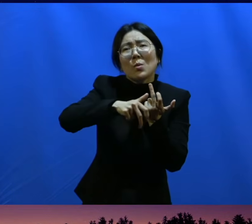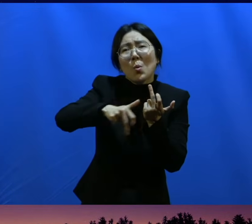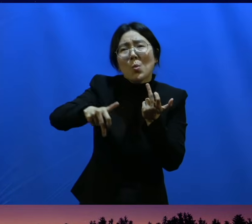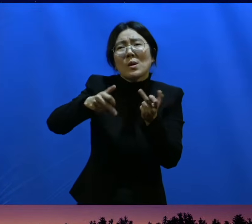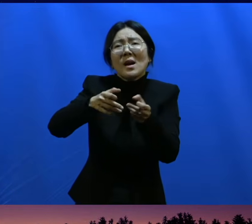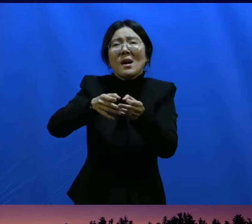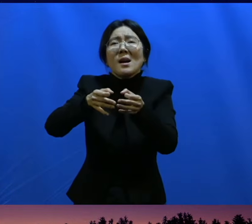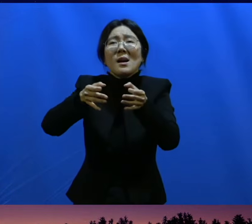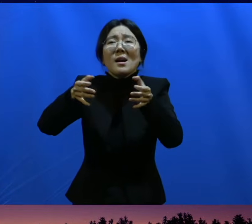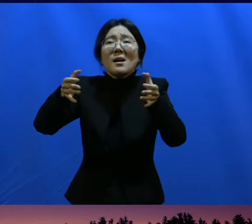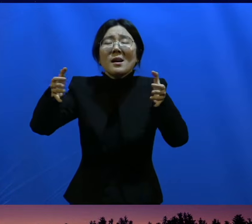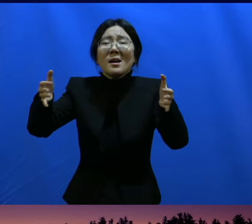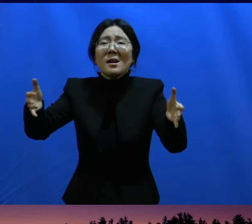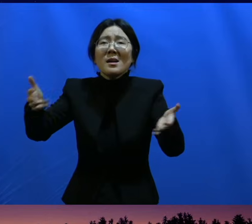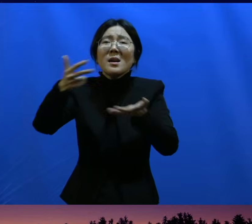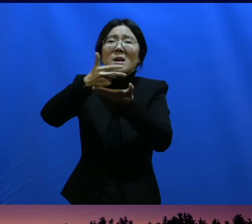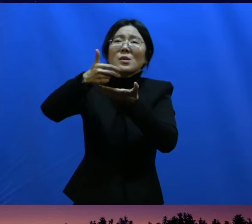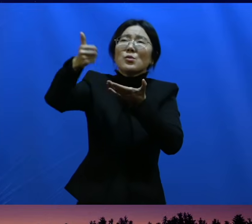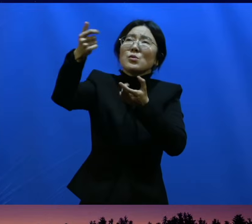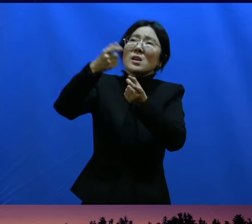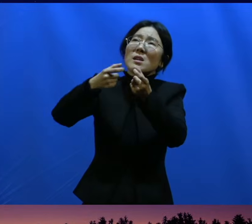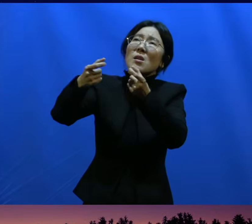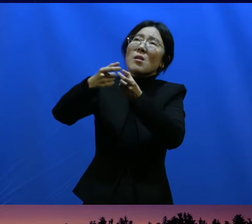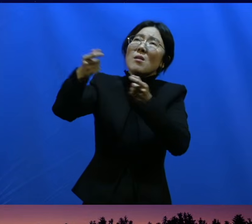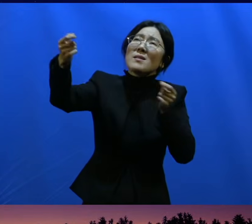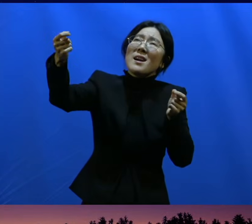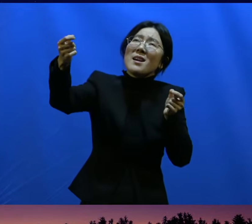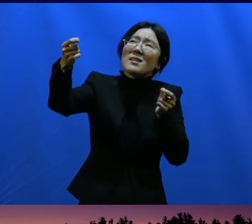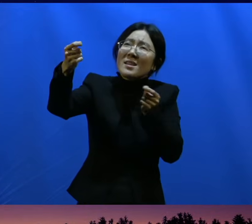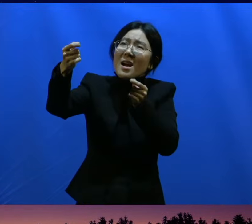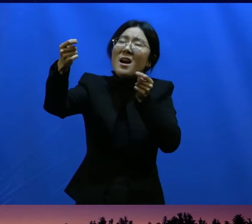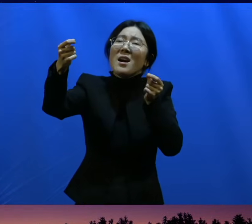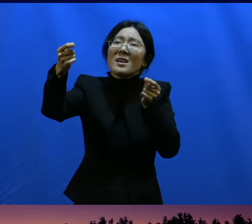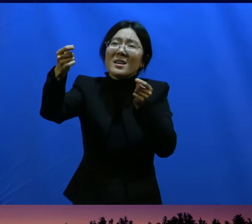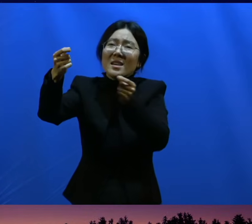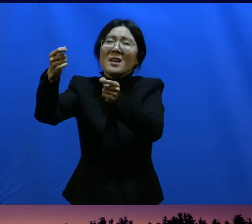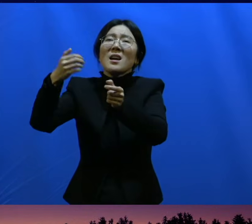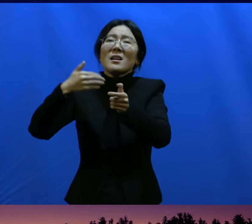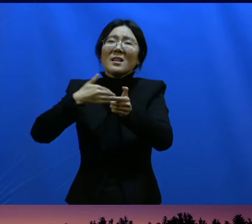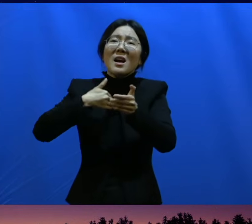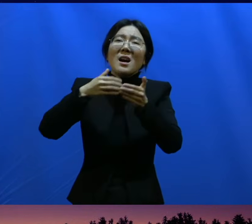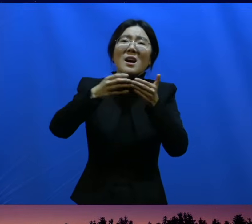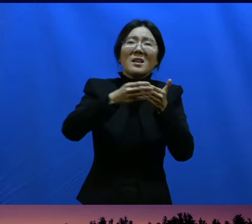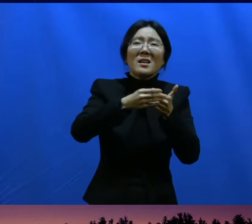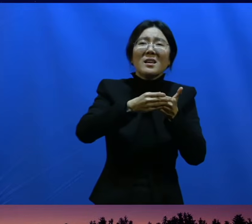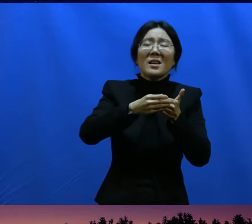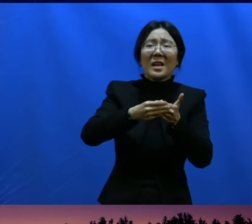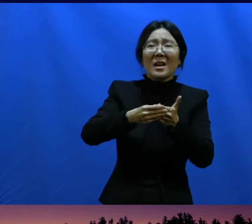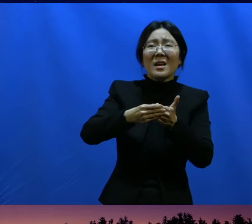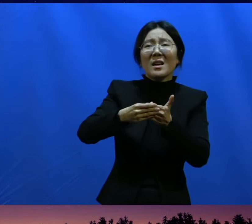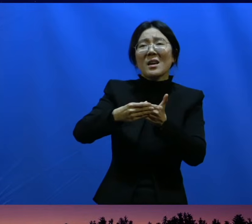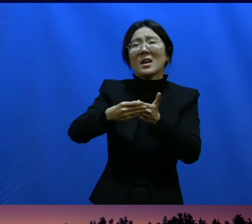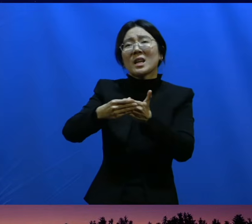지나는 동안 주께 더 가까이 나를